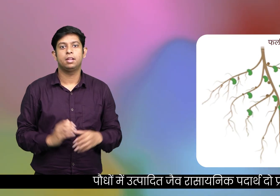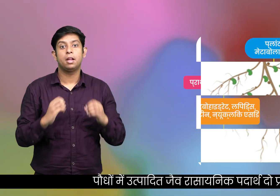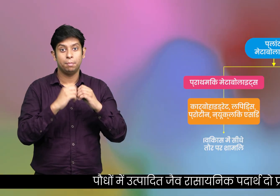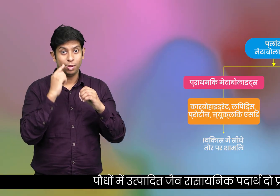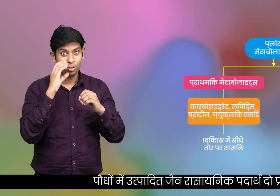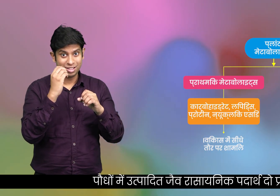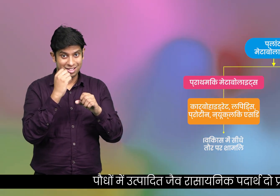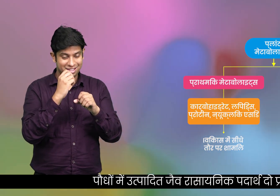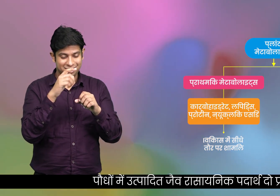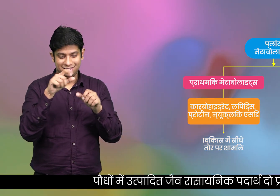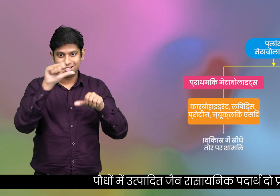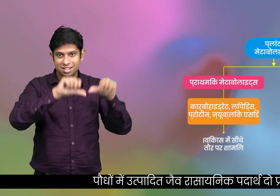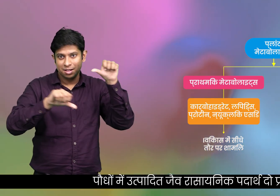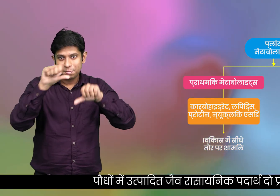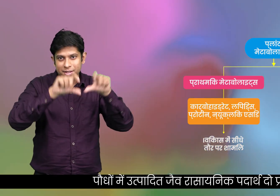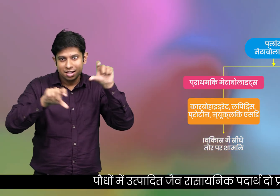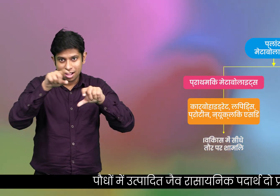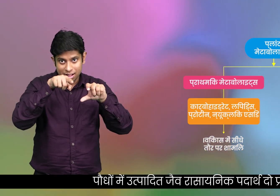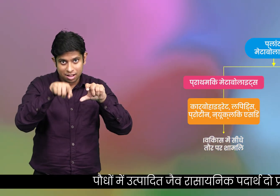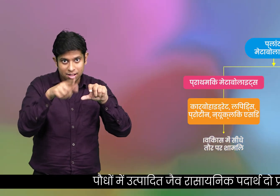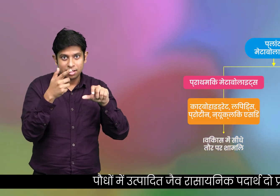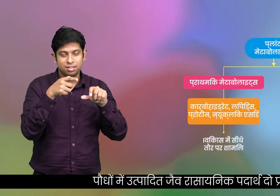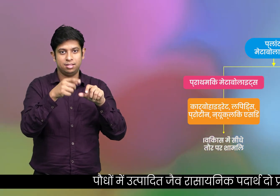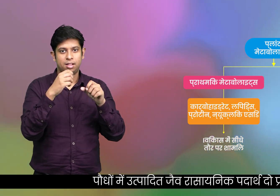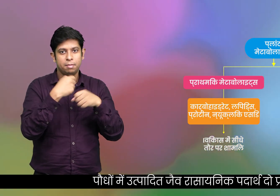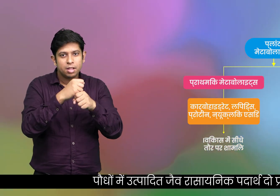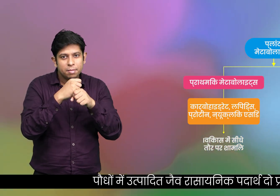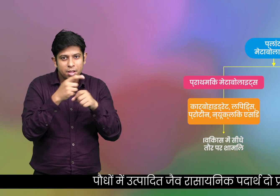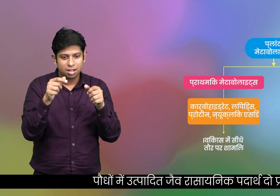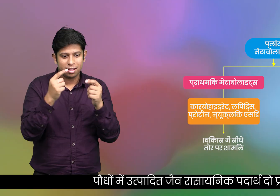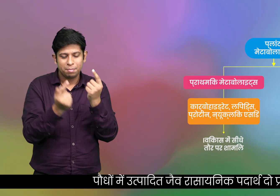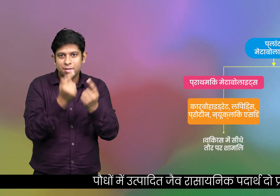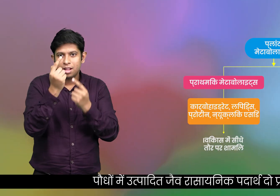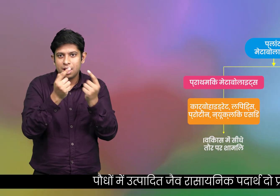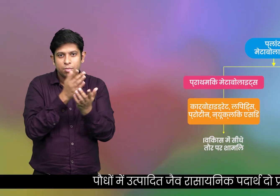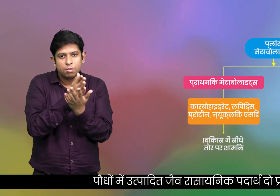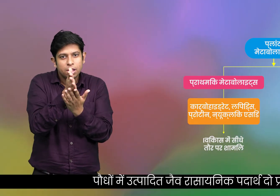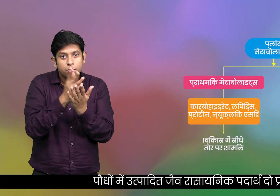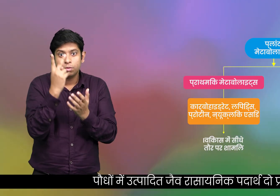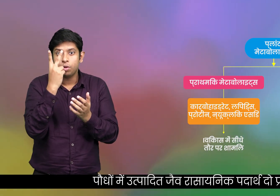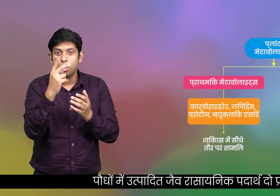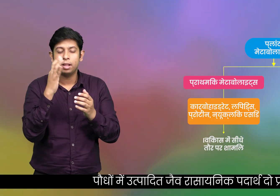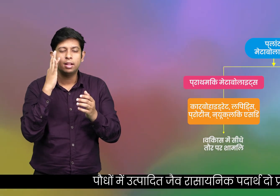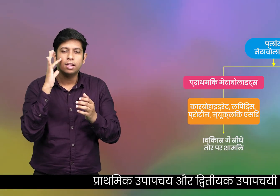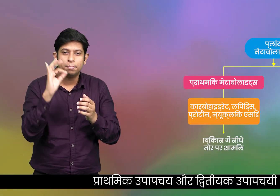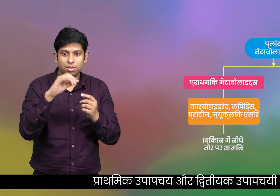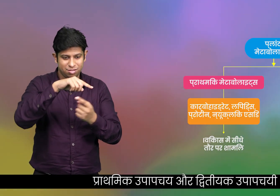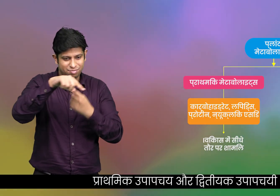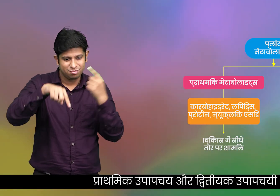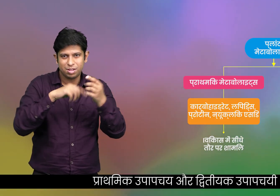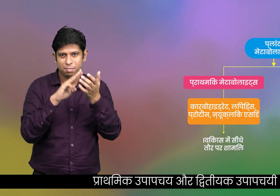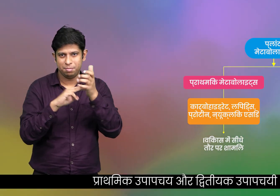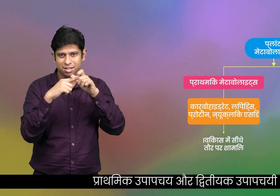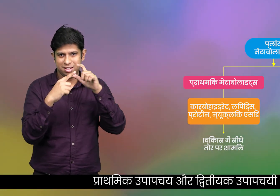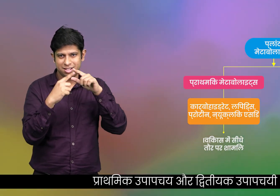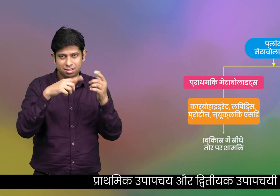पौधों में उत्पादित जैव रासायनिक पदार्थ दो प्रकार के होते हैं: प्राथमिक उपापचयी